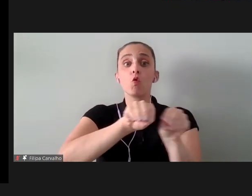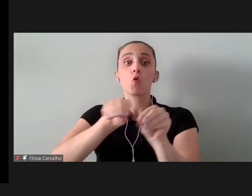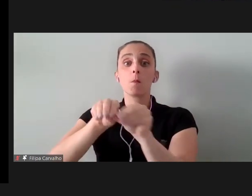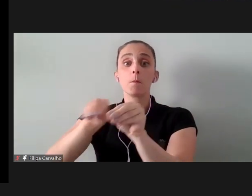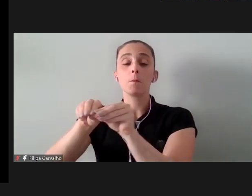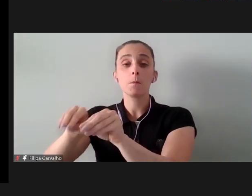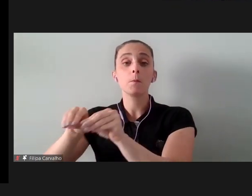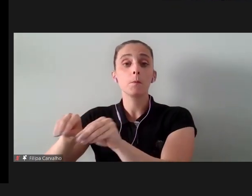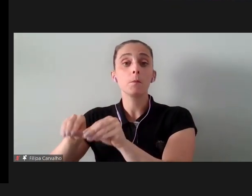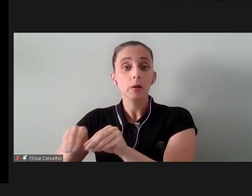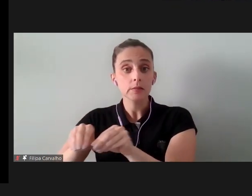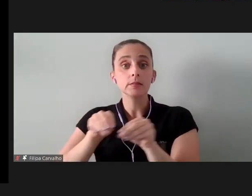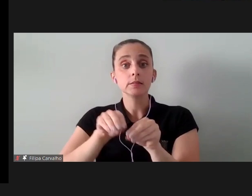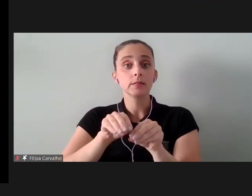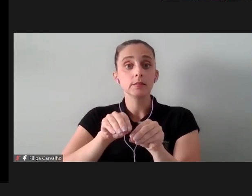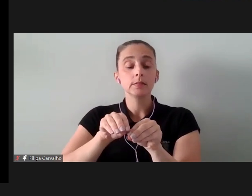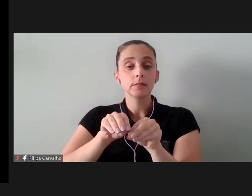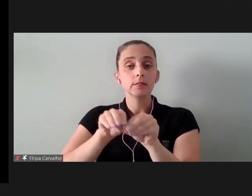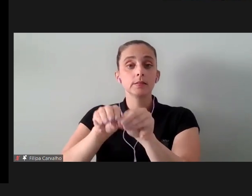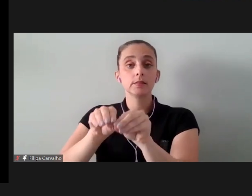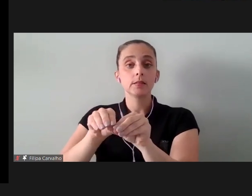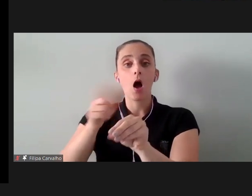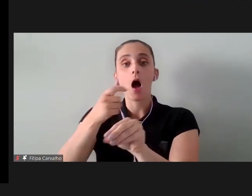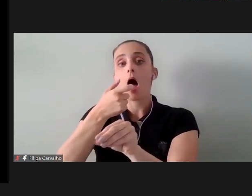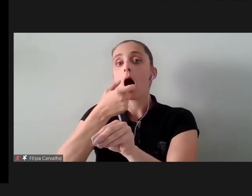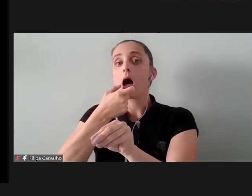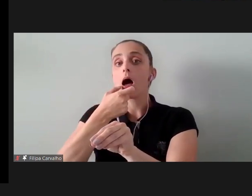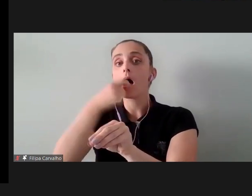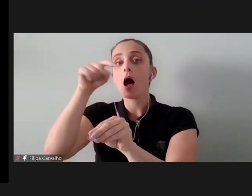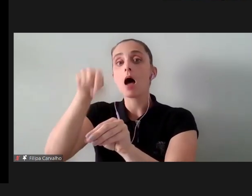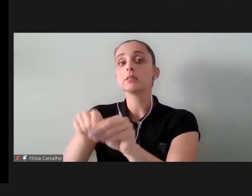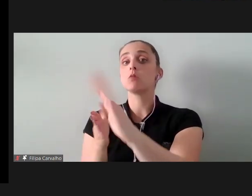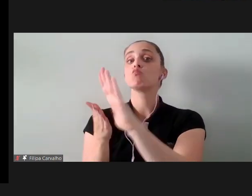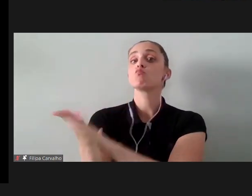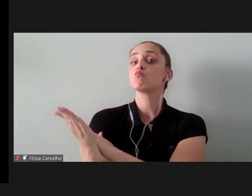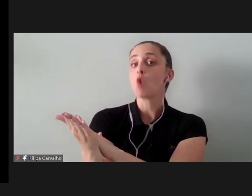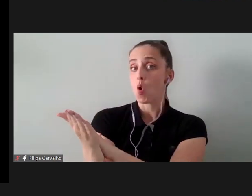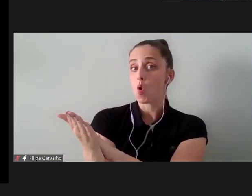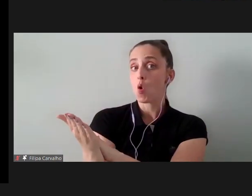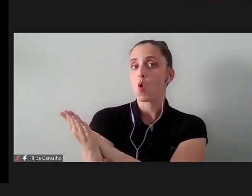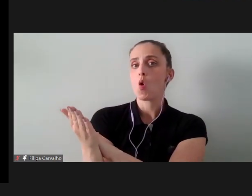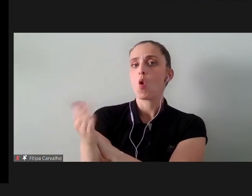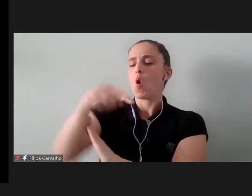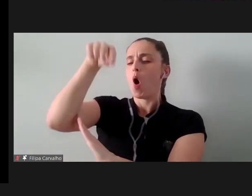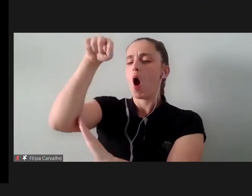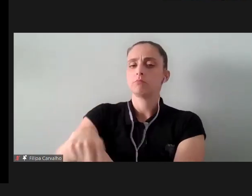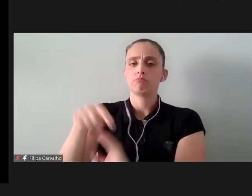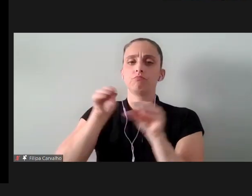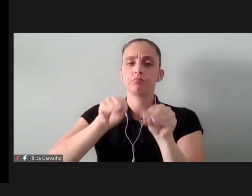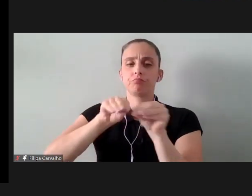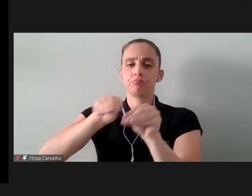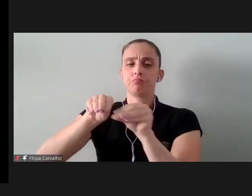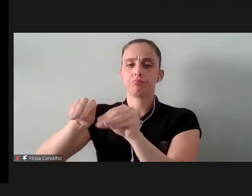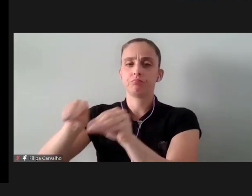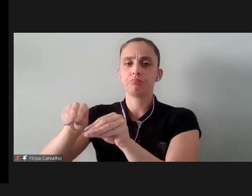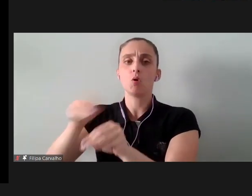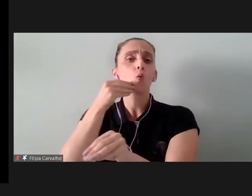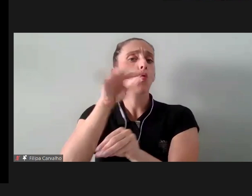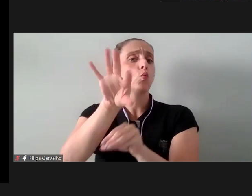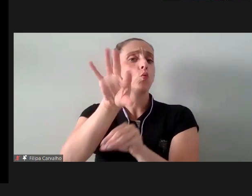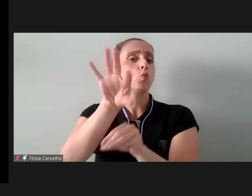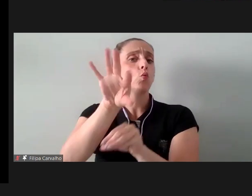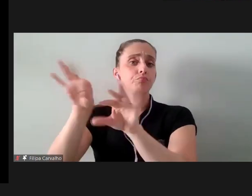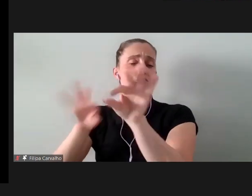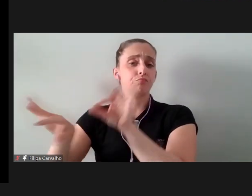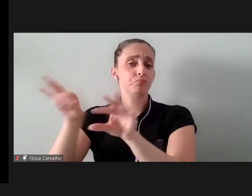ministradas também logo após ao ingresso dos funcionários, O processo de recrutamento aqui é